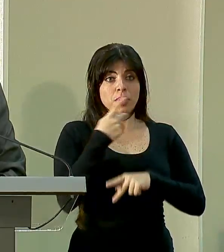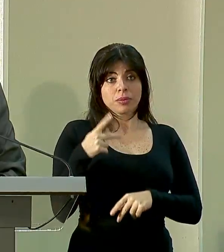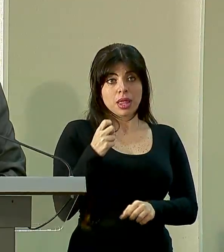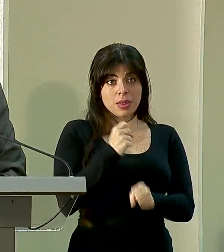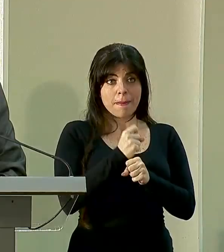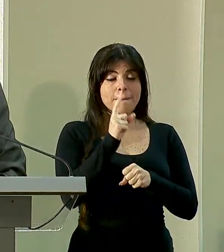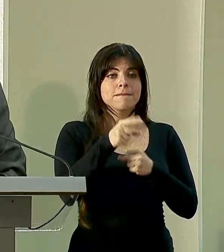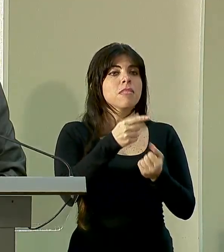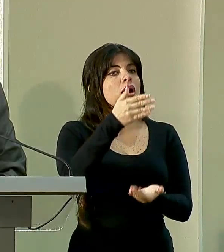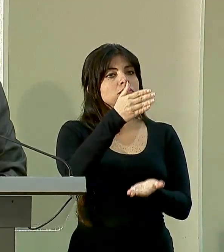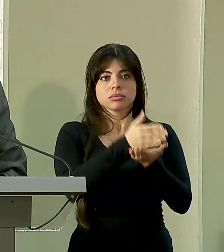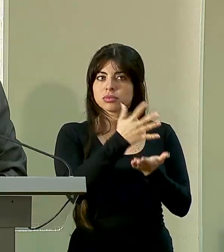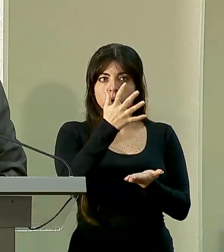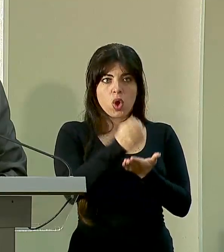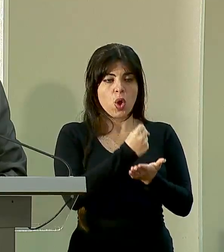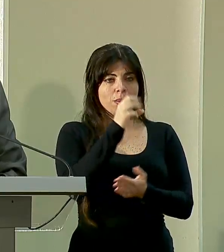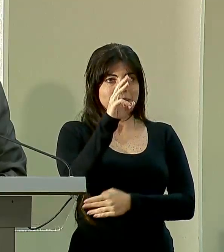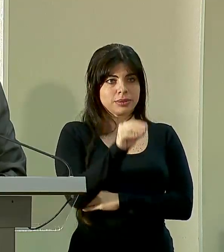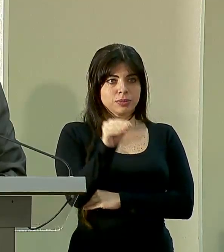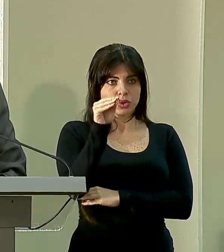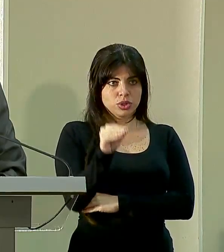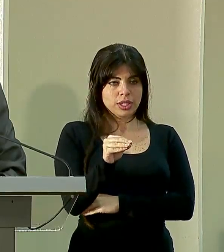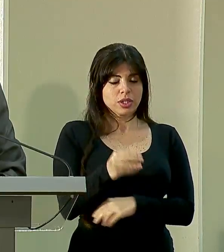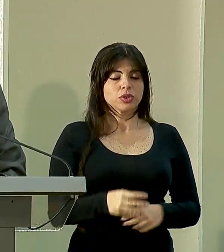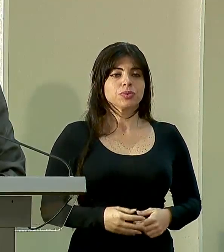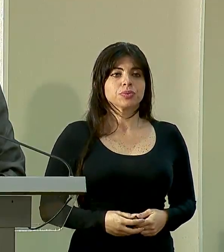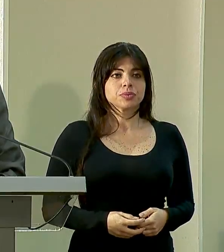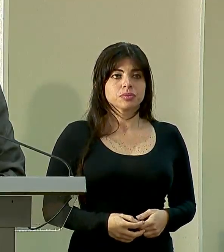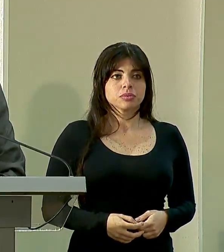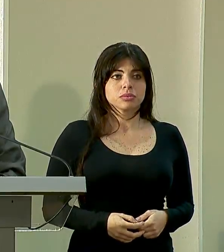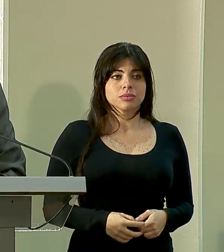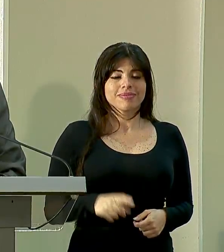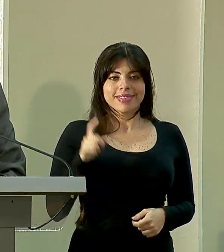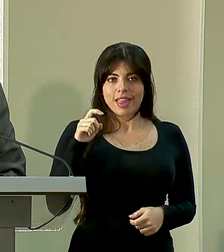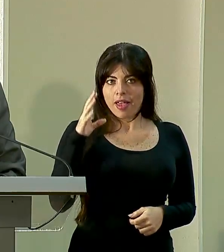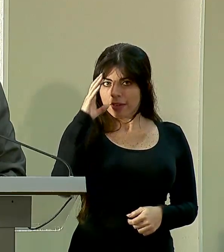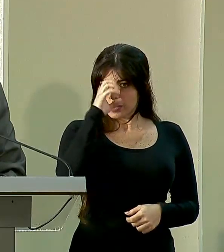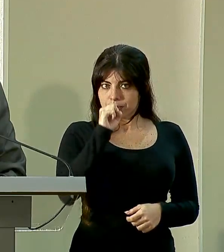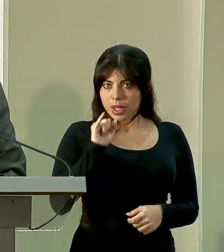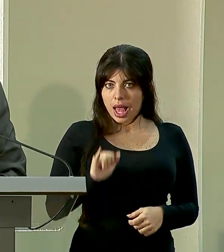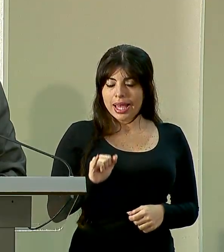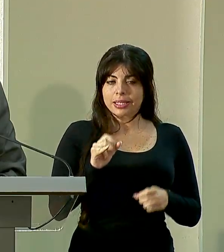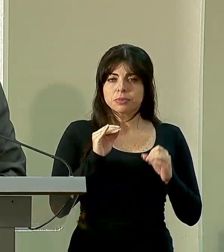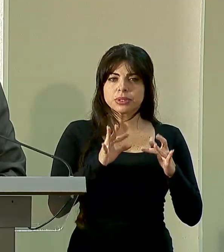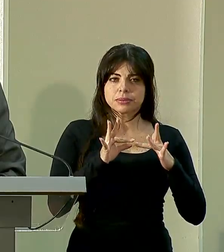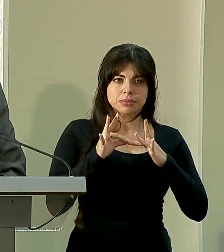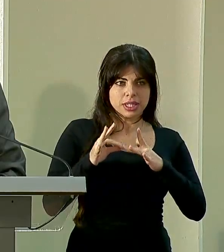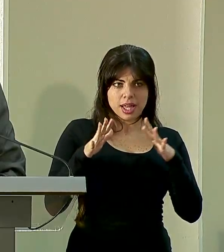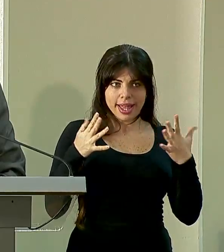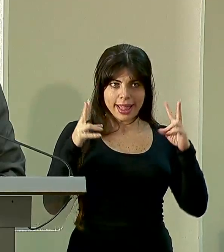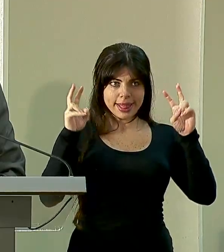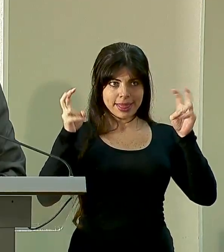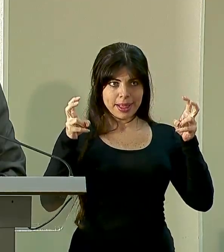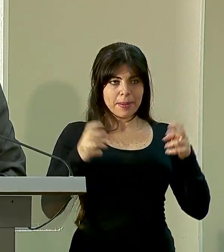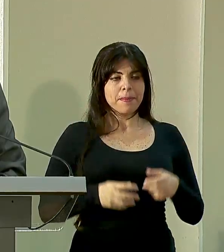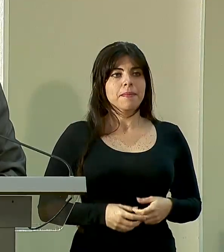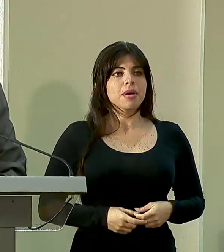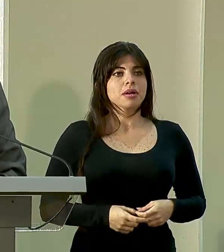se dejará de cobrar este 6%. Debe considerarse ahí especialmente el tema de